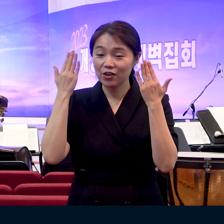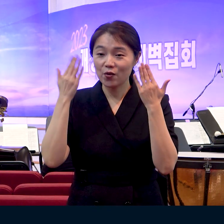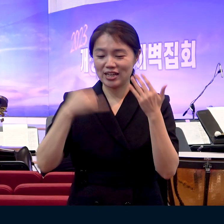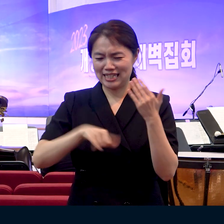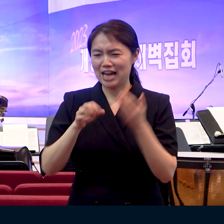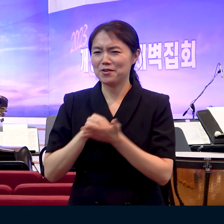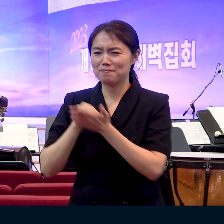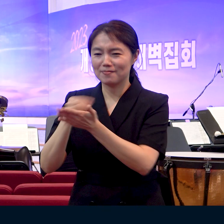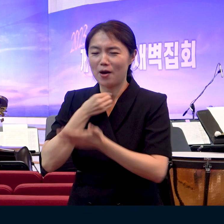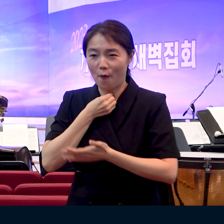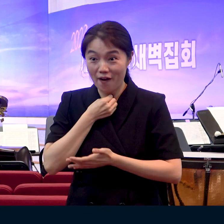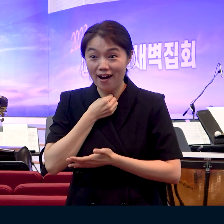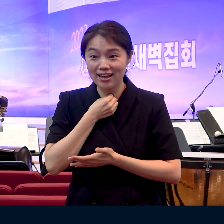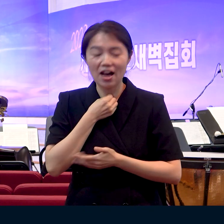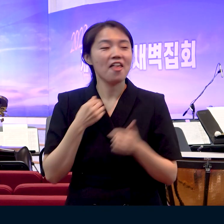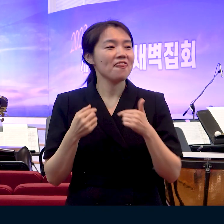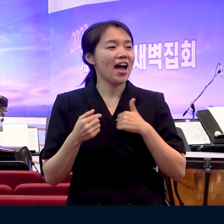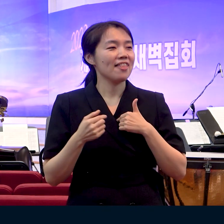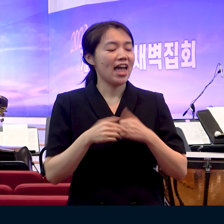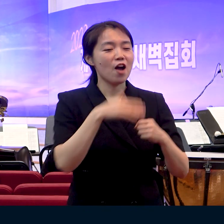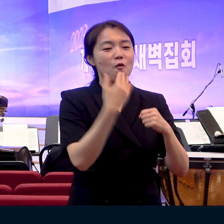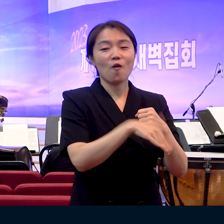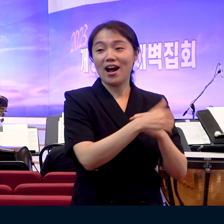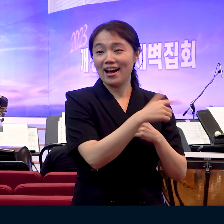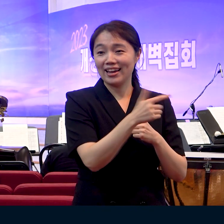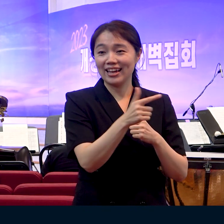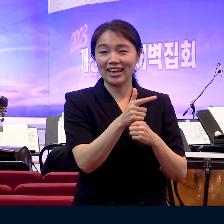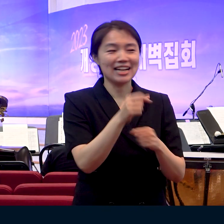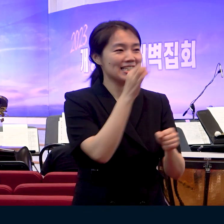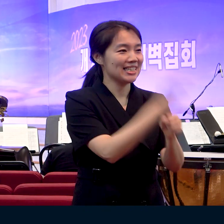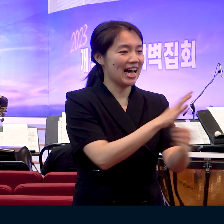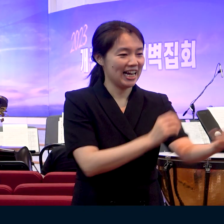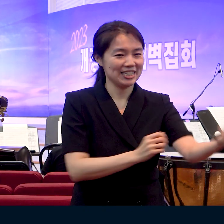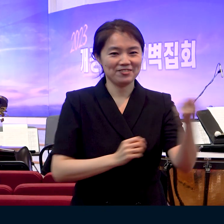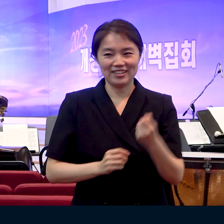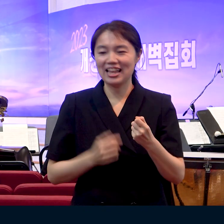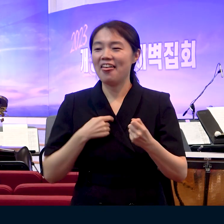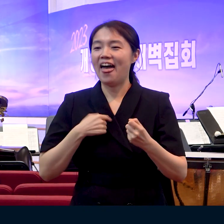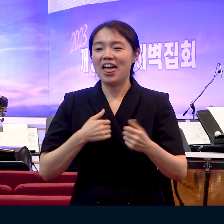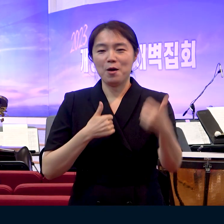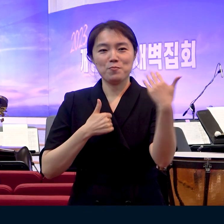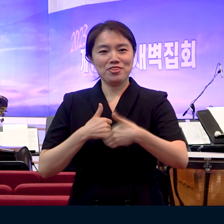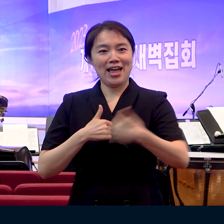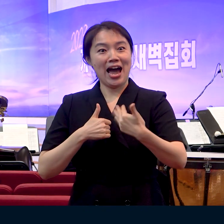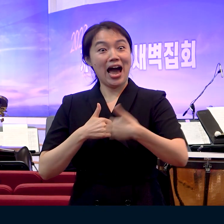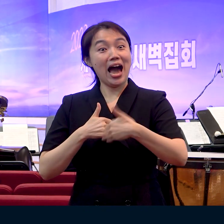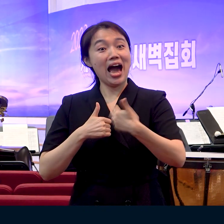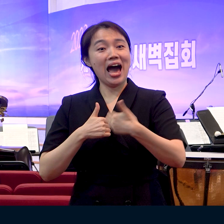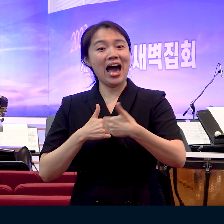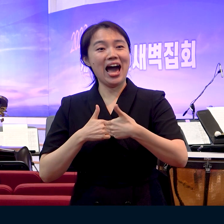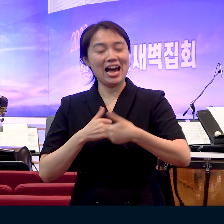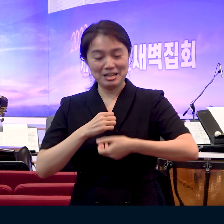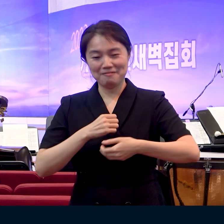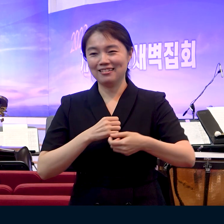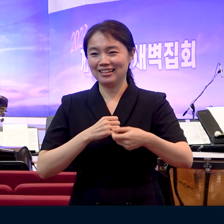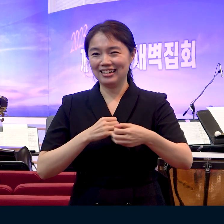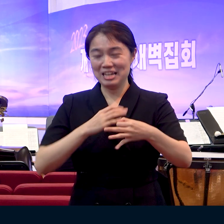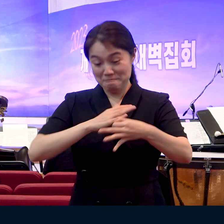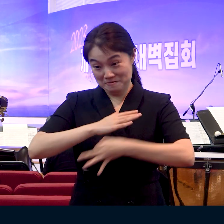저에게 과일 사가지고 와서 청탁을 하는 그런 일을 한번 경험하는 게 저의